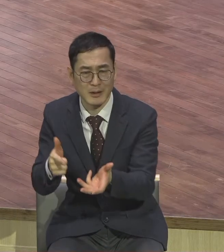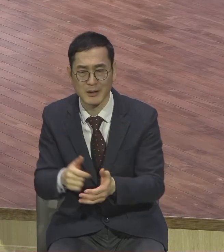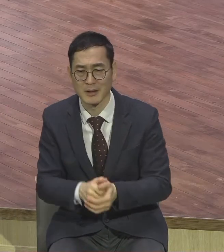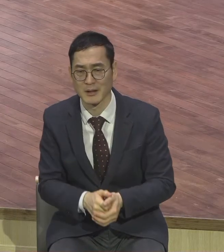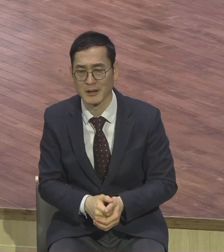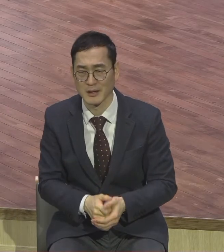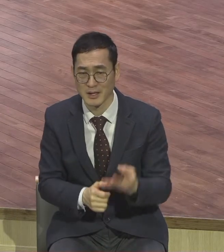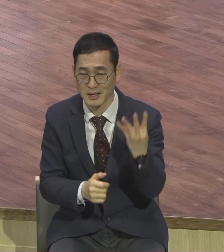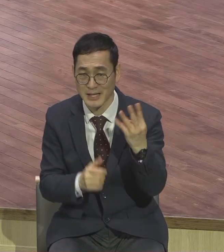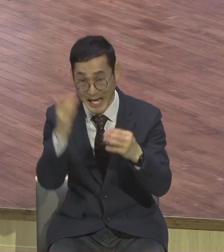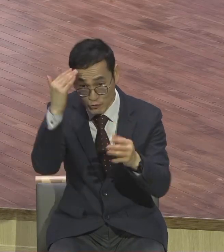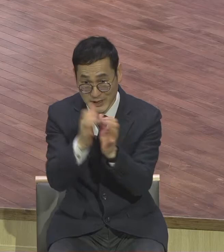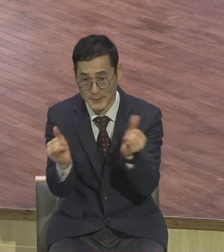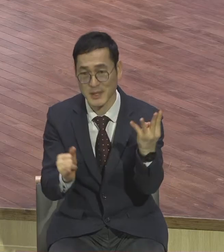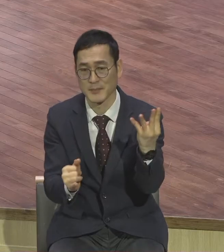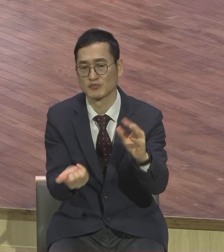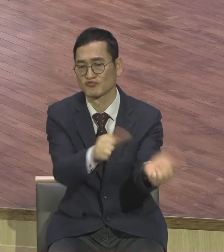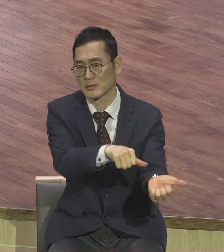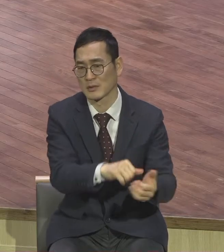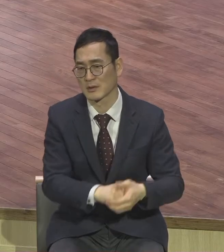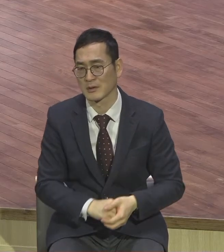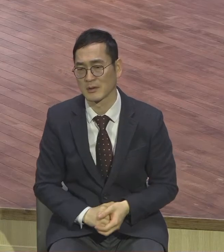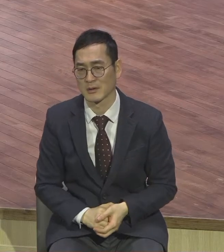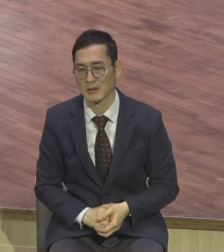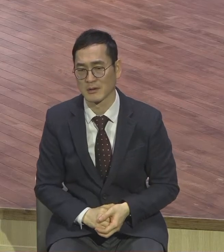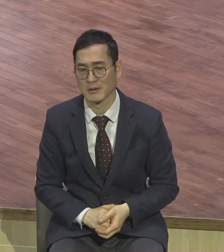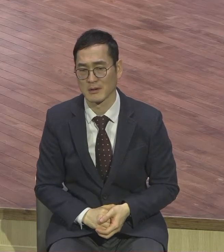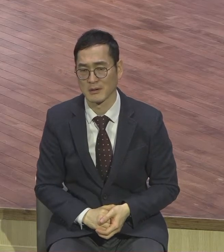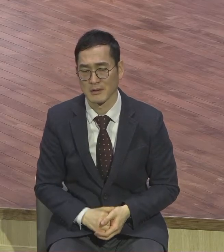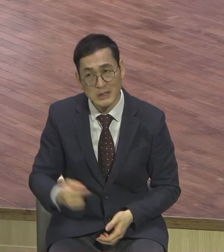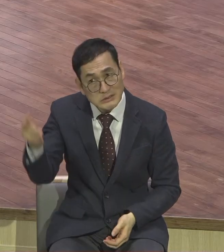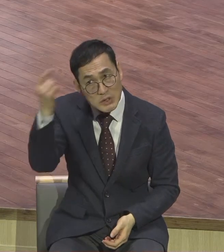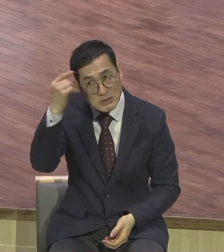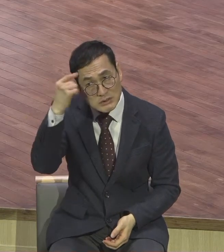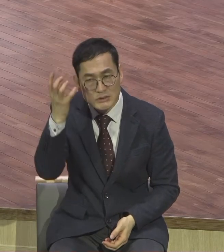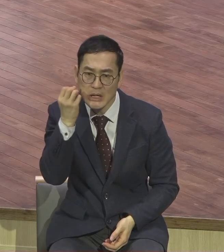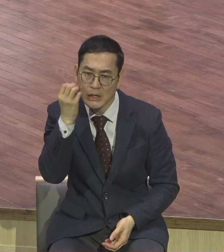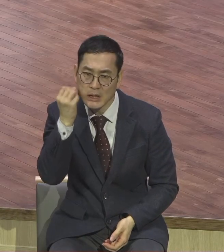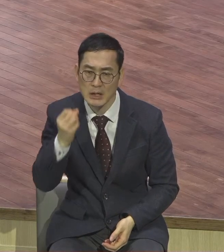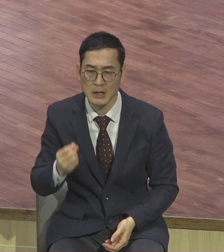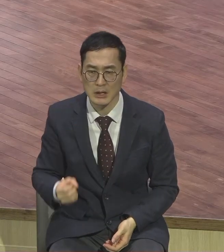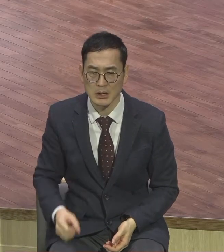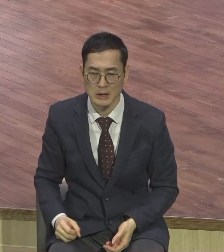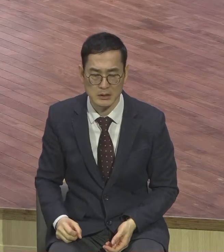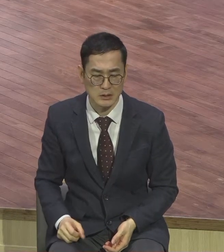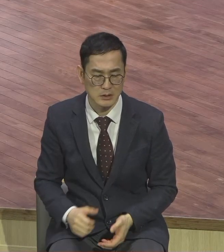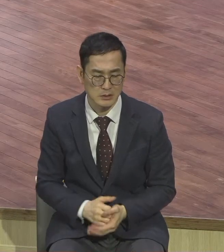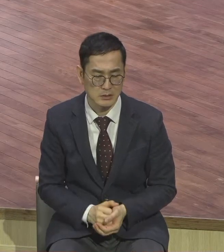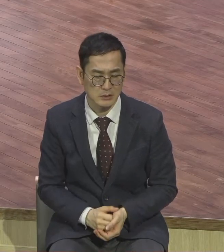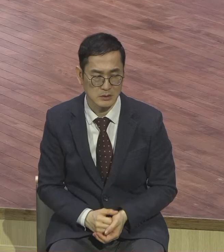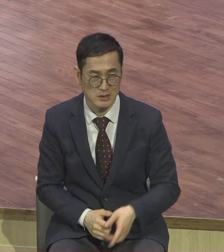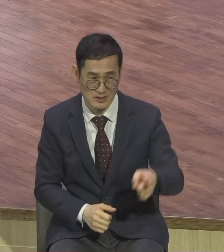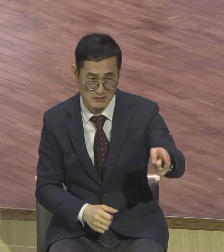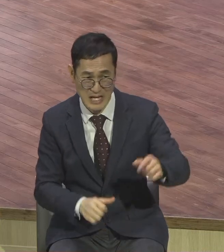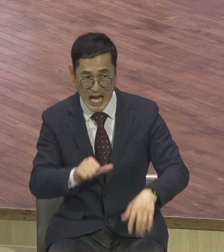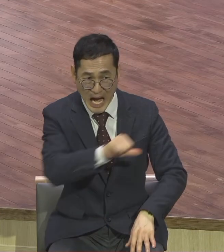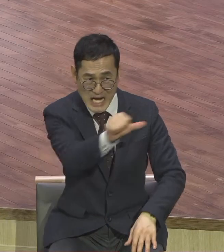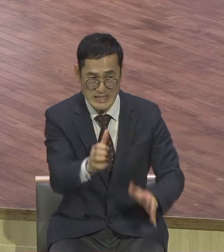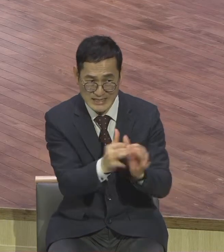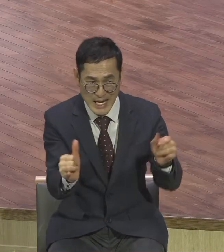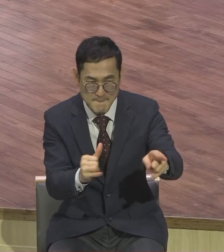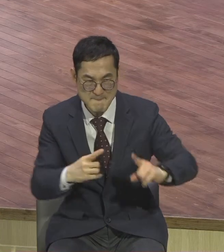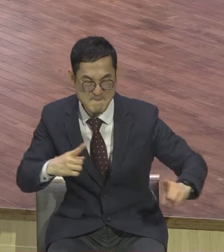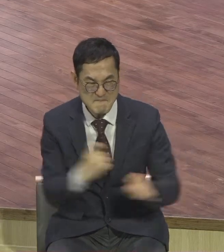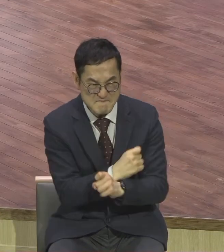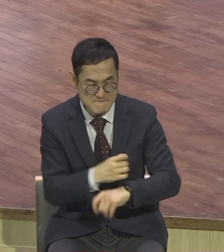정신병 아니고 어떻게 총을 들고 사람을 다 죽입니까 길가는 동양인이라고 팍 밀어버리고 때리고